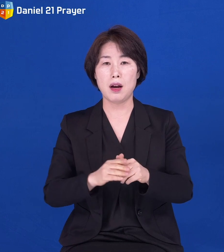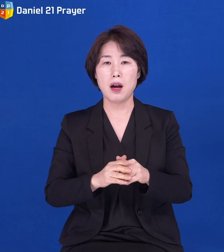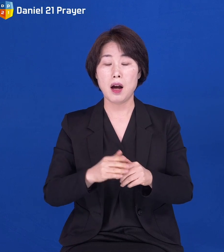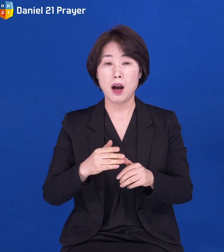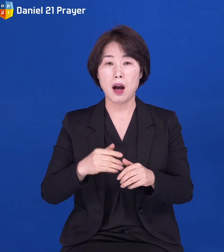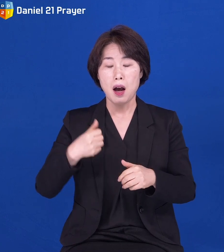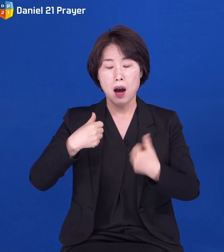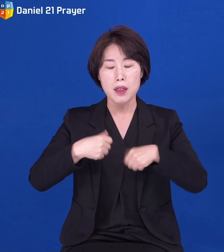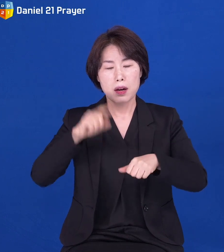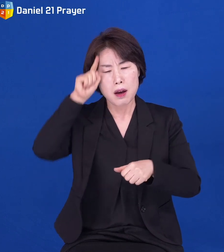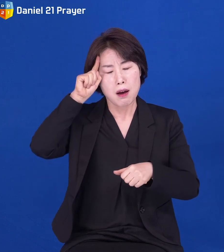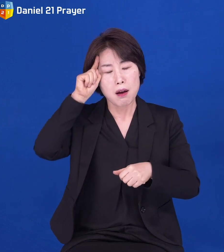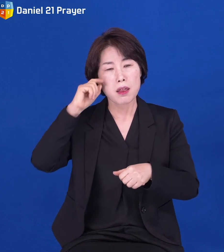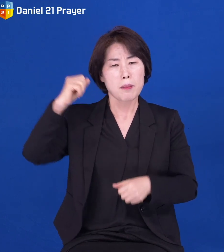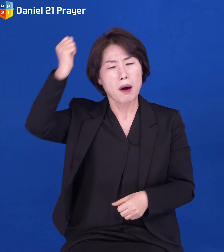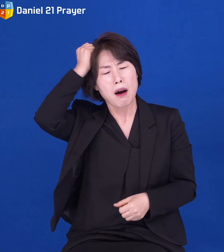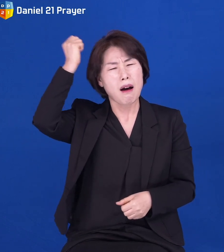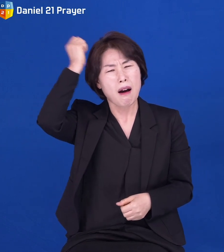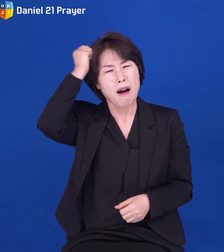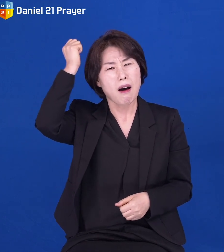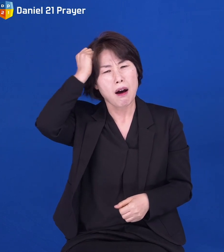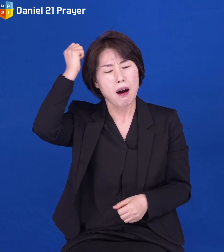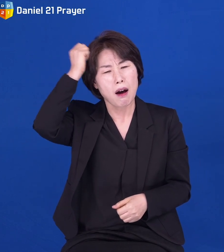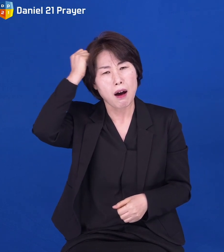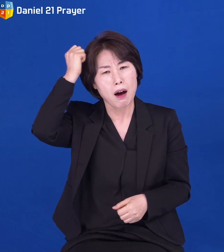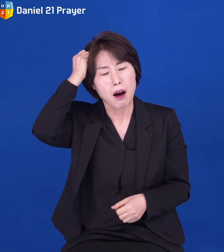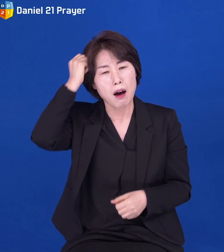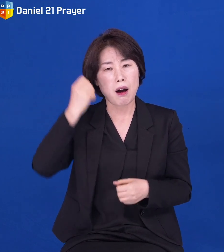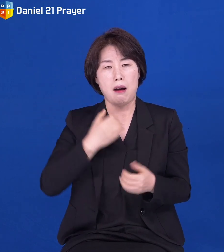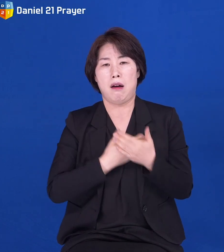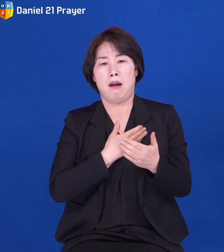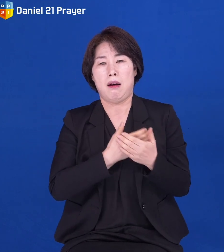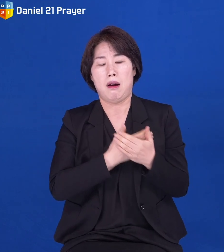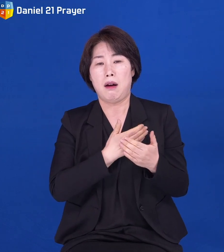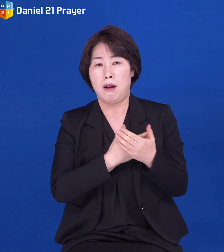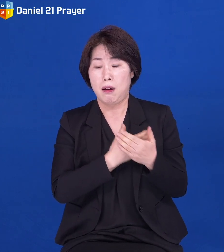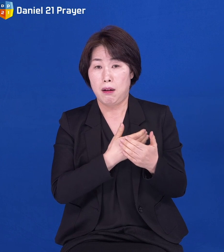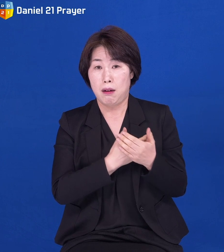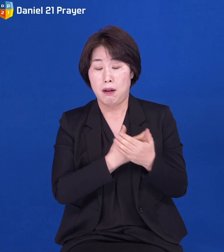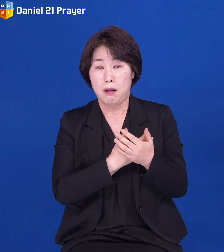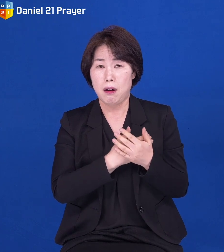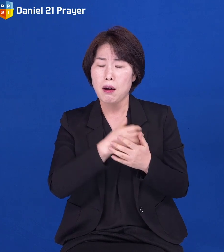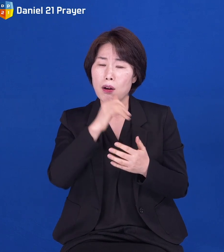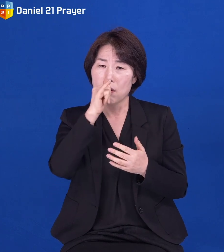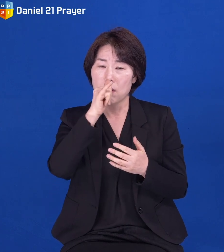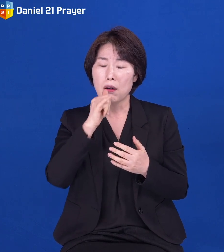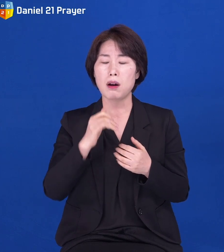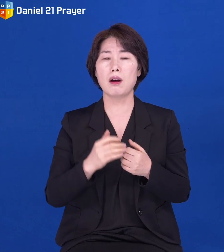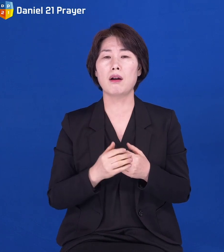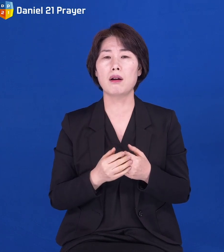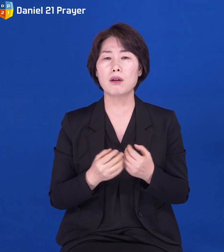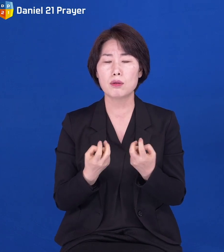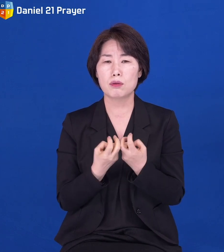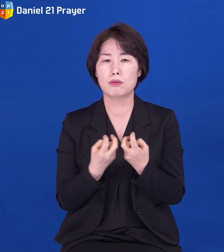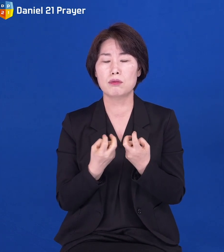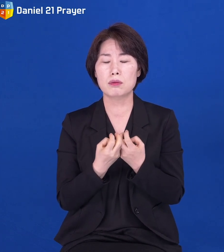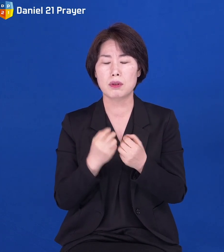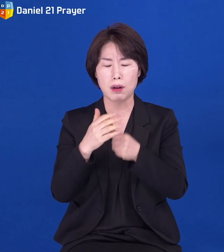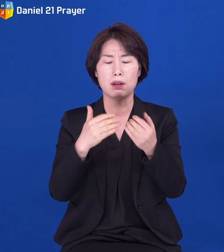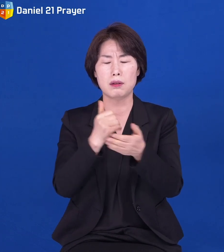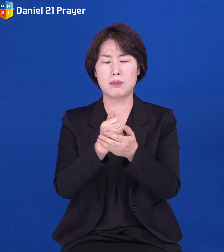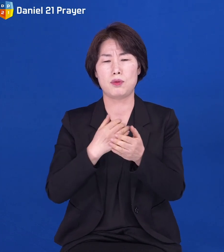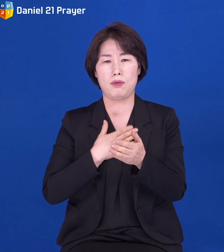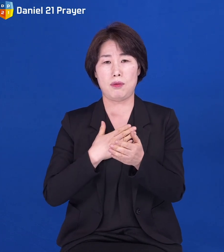때리면서 이 새로운 환경에 또 적응을 못하면서 막 되게 불안해 하더라고요. 그래가지고 하나님한테 기도를 했죠.